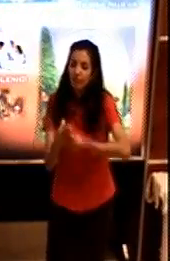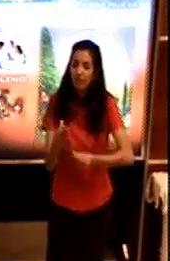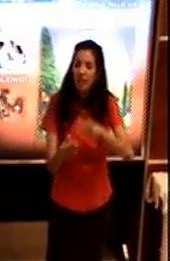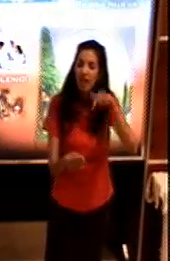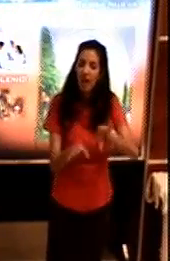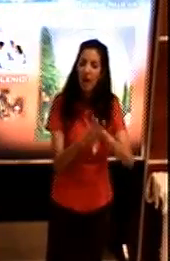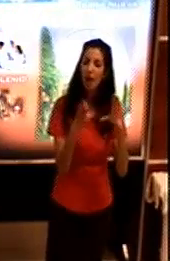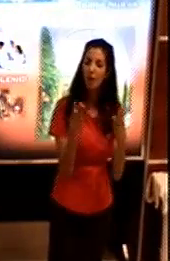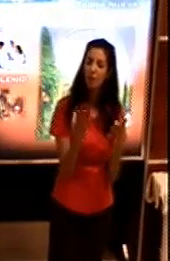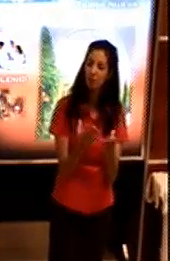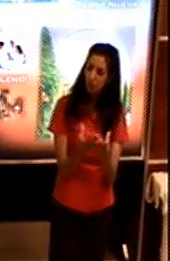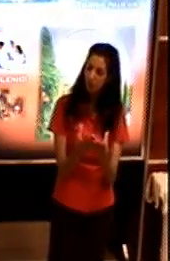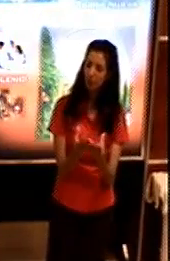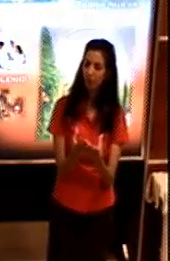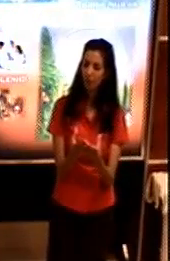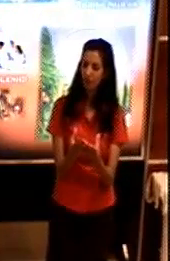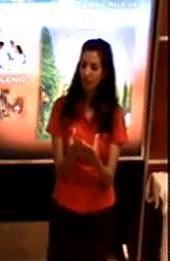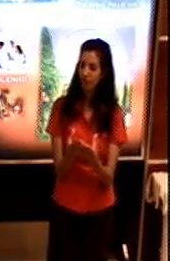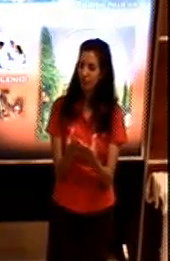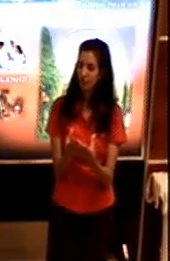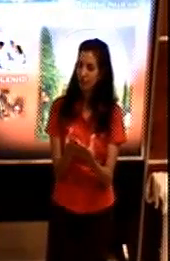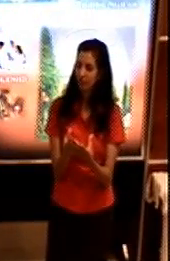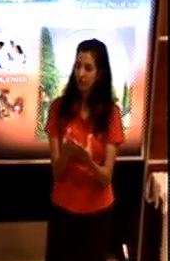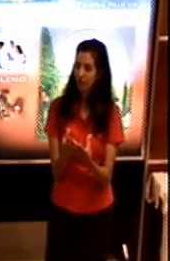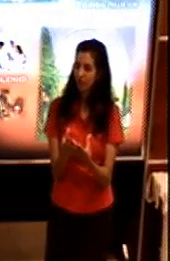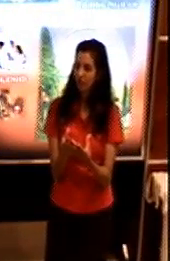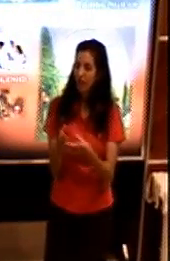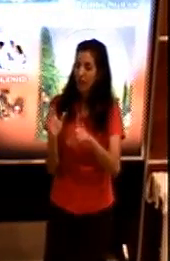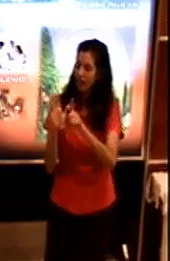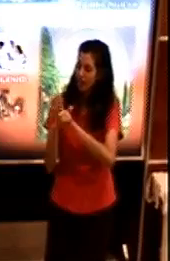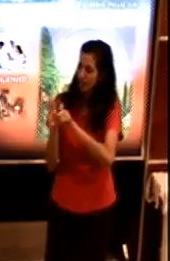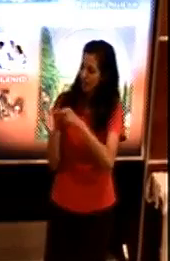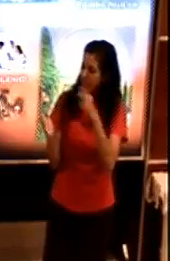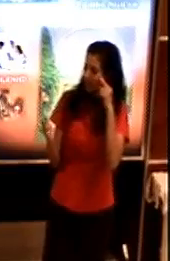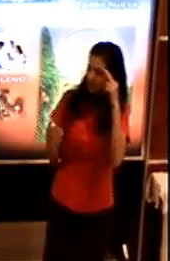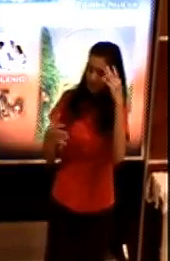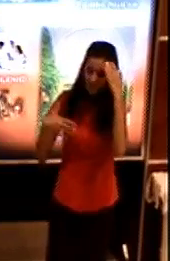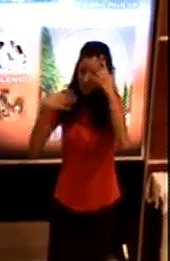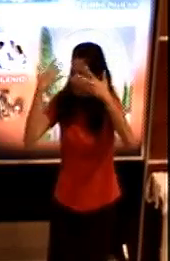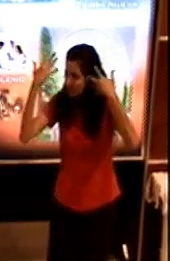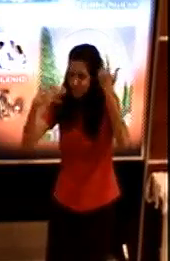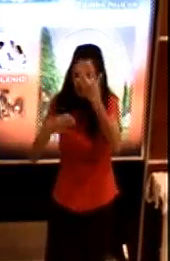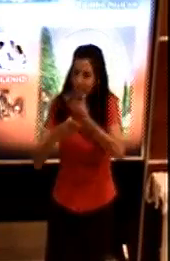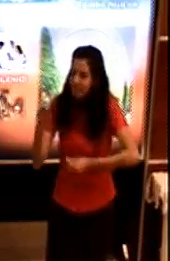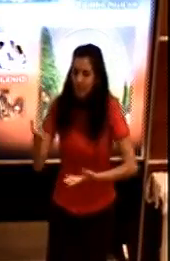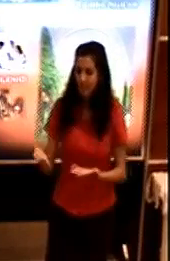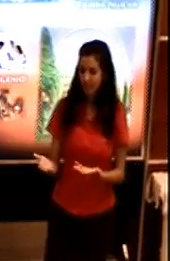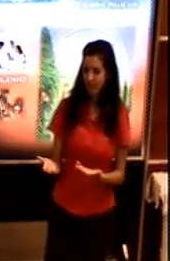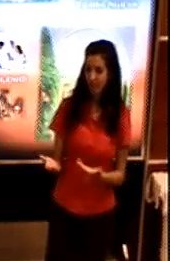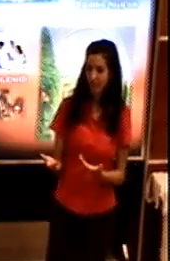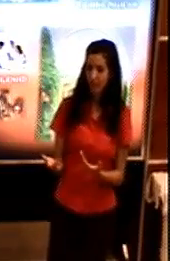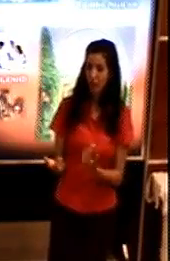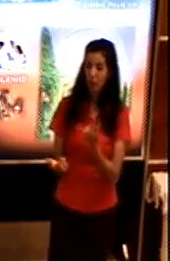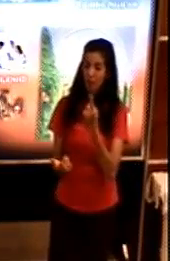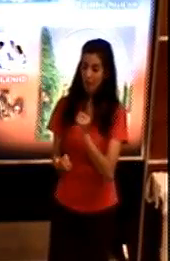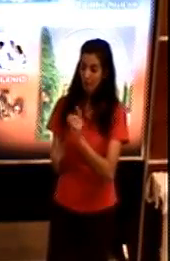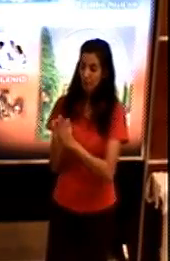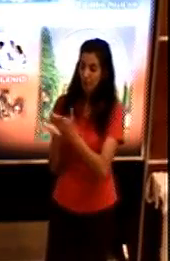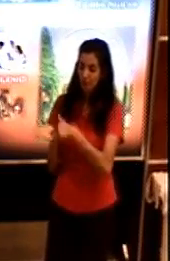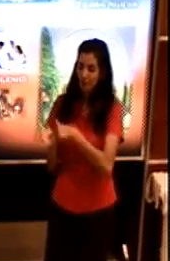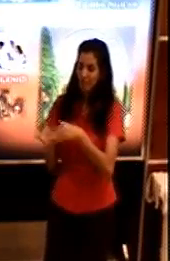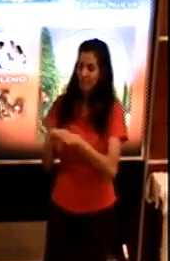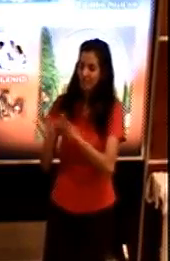de Dios, tropiezan en las leyes morales del Creador. Y lo que vino a ser para la salvación para ellos